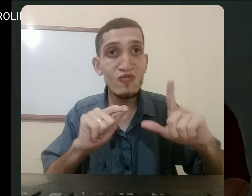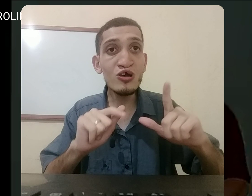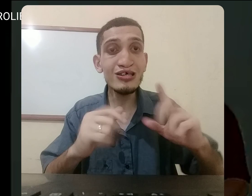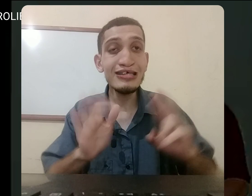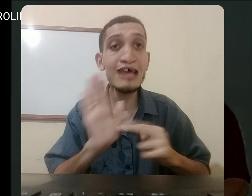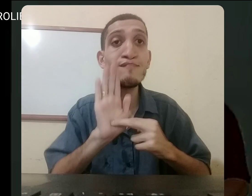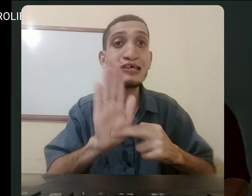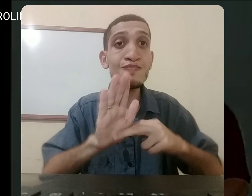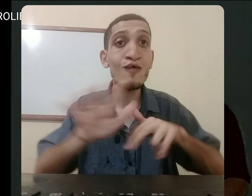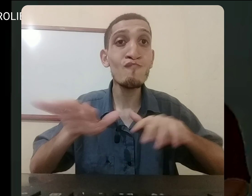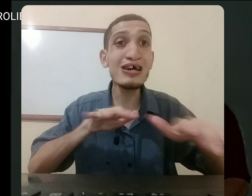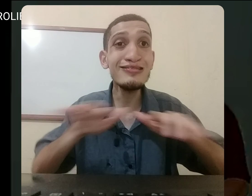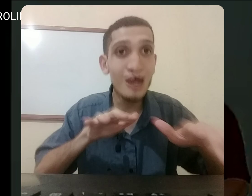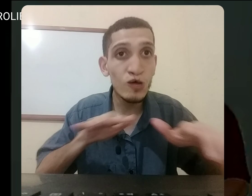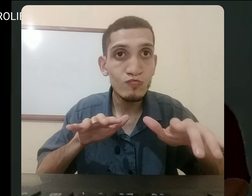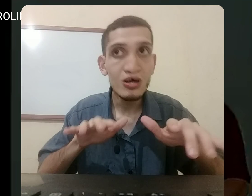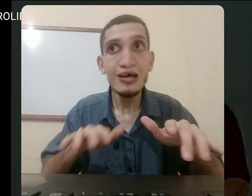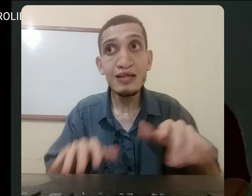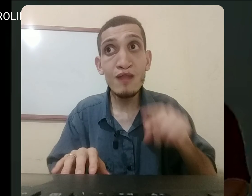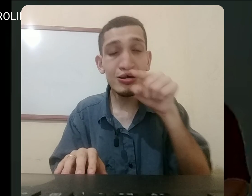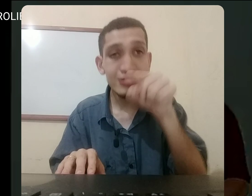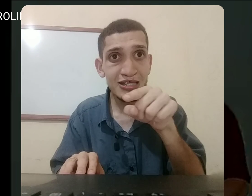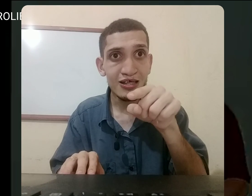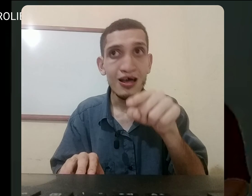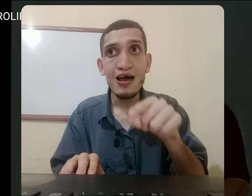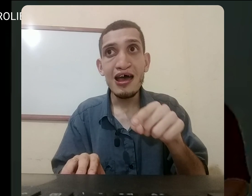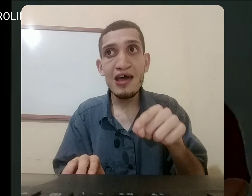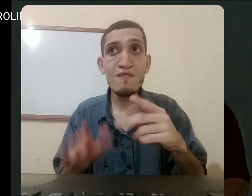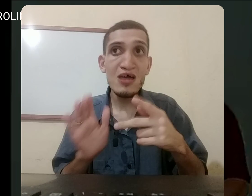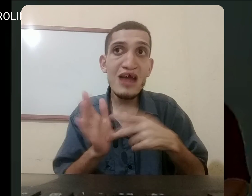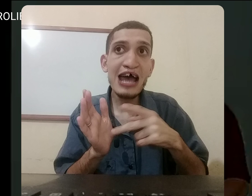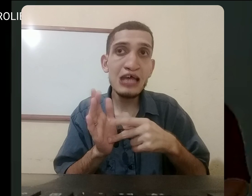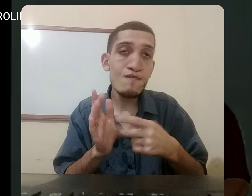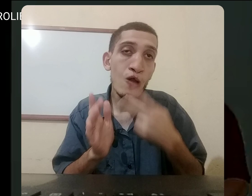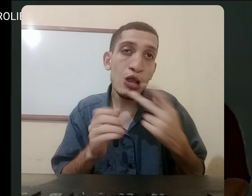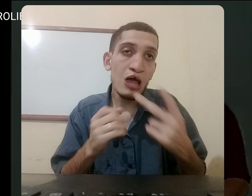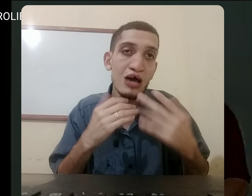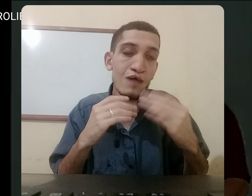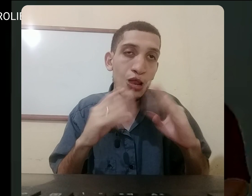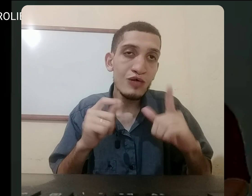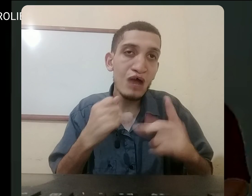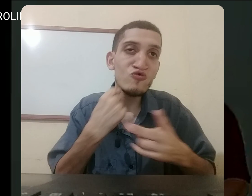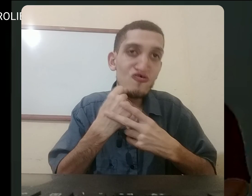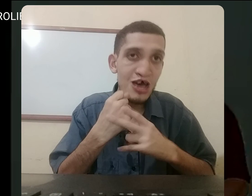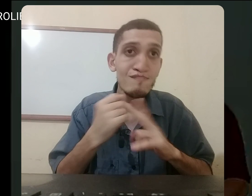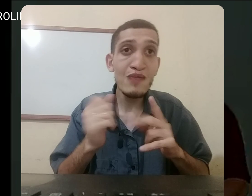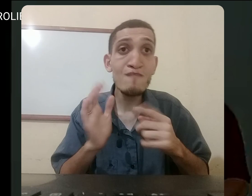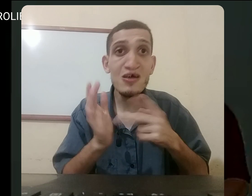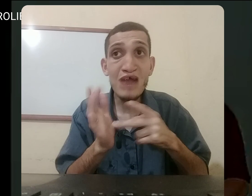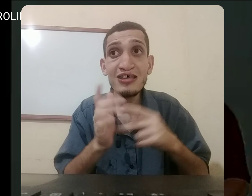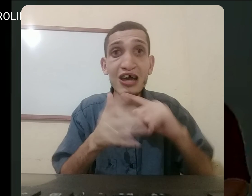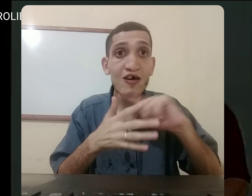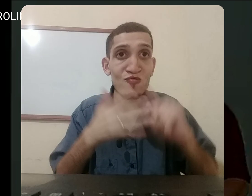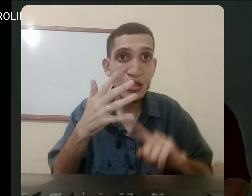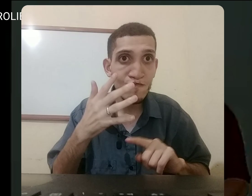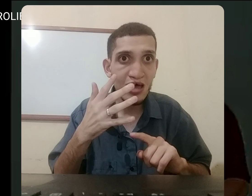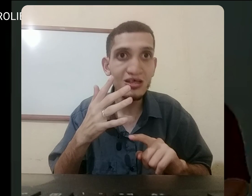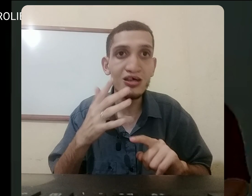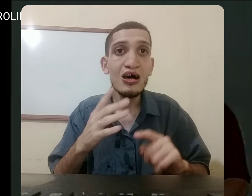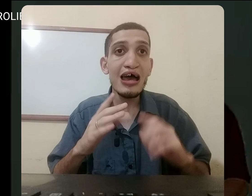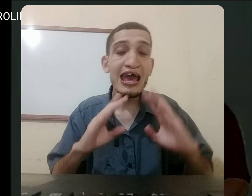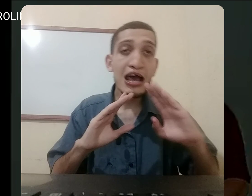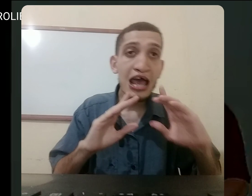classificadores que representam uma ação. Então aqui, na verdade, ele falou classificador de verbos, mas na verdade, classificador